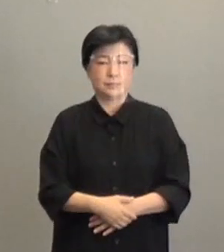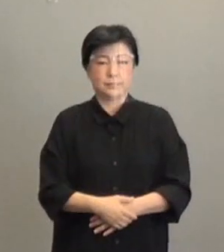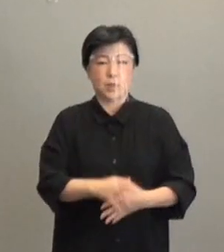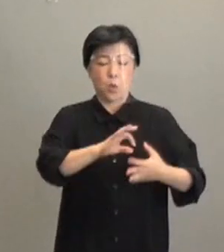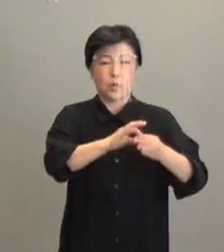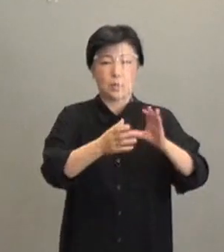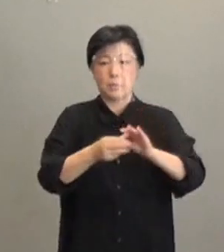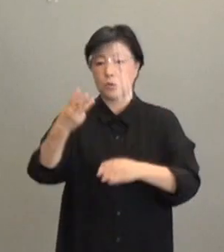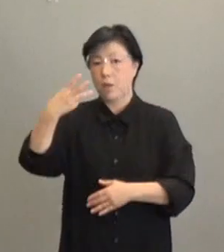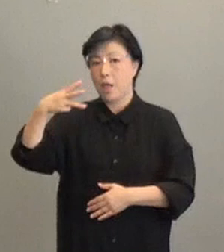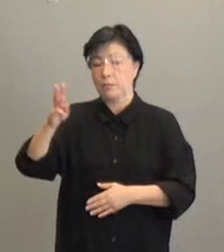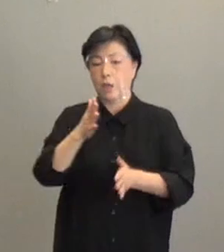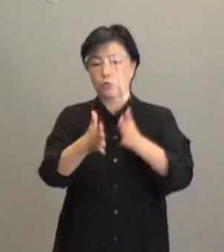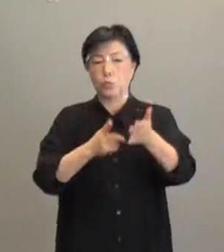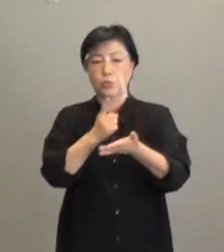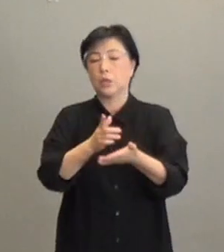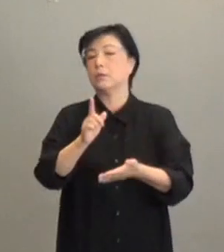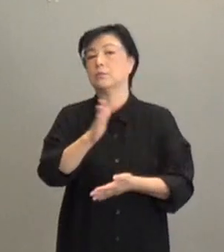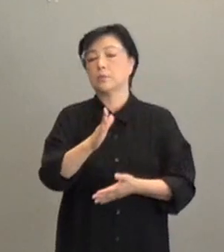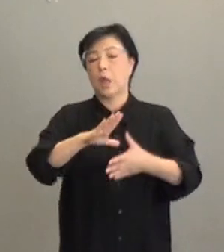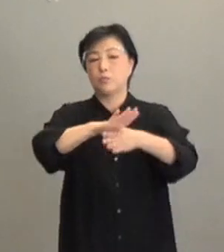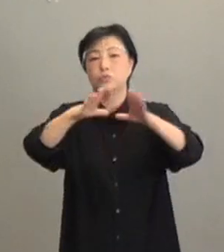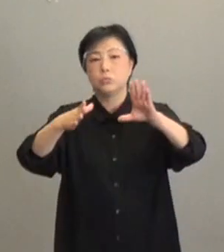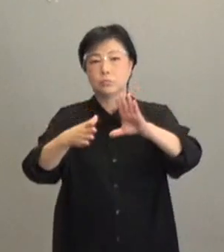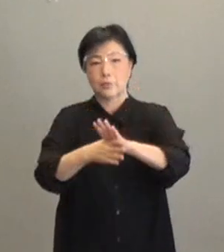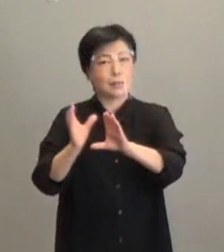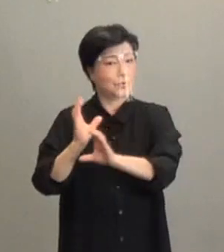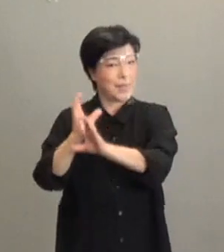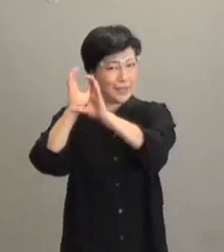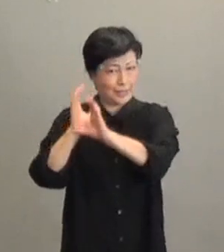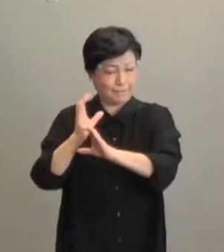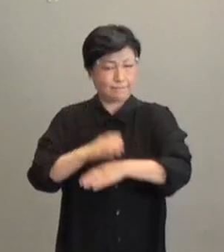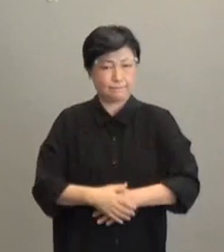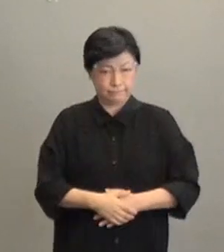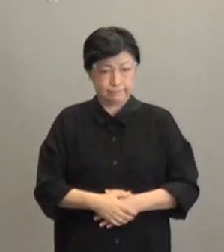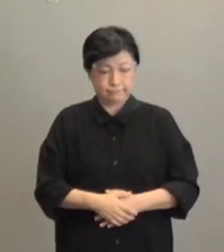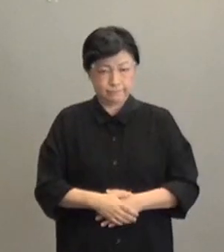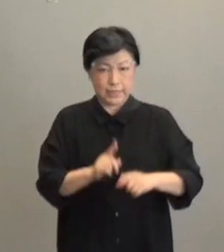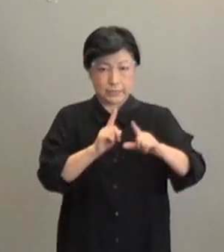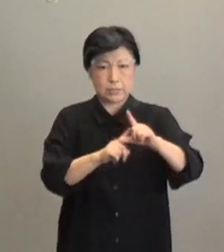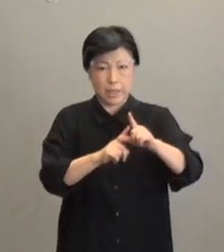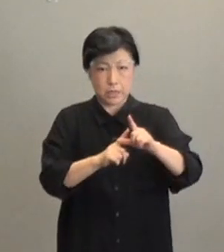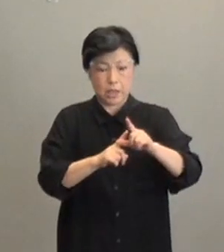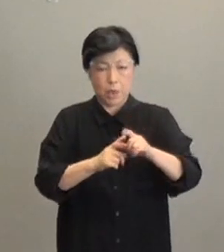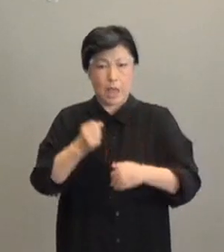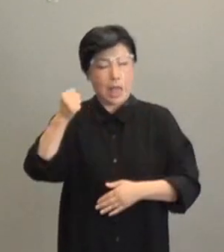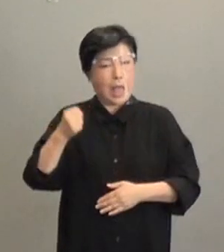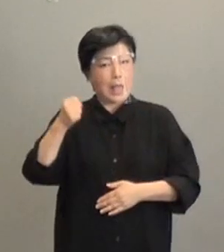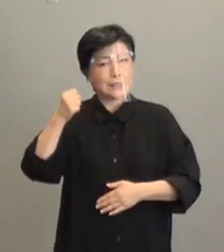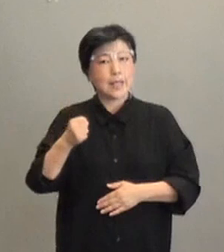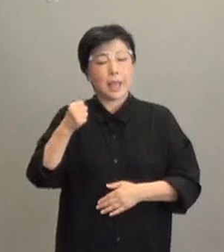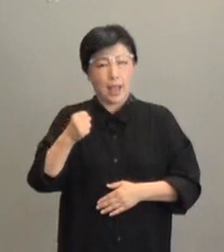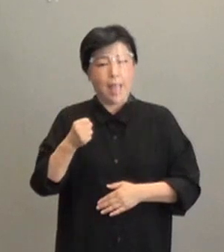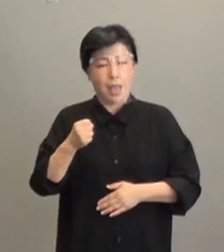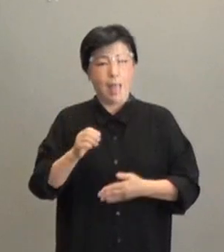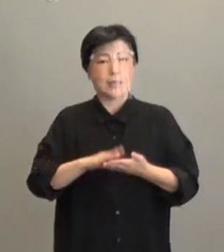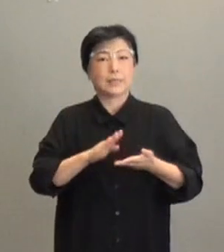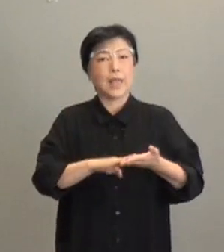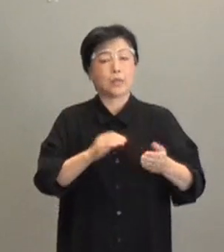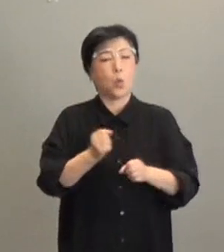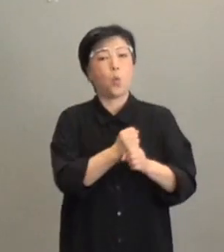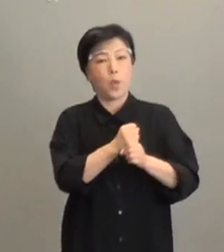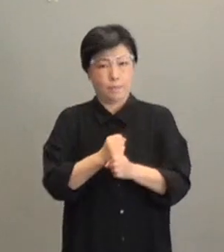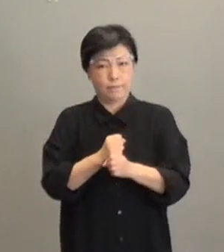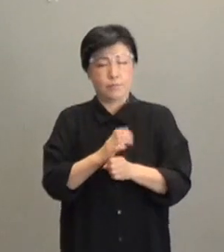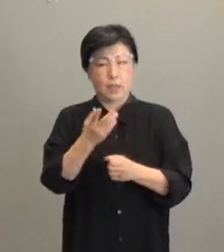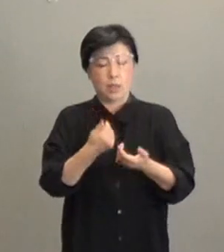リンピック・パラリンピックはスポーツのみならず文化の祭典でもあります。本県では聖火リレーの盛り上げや応援、県内団